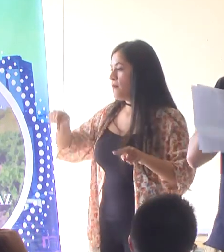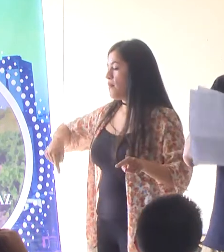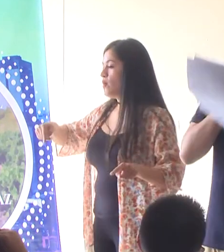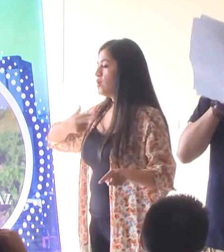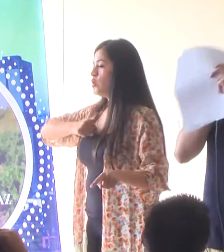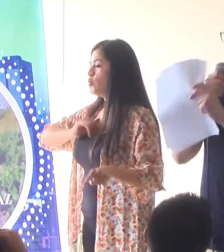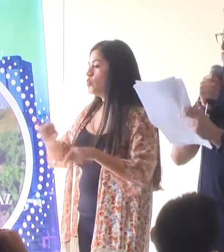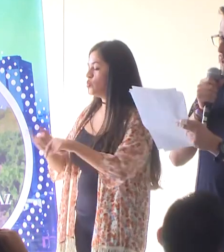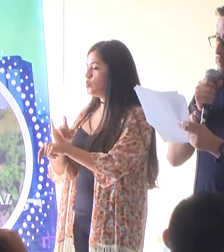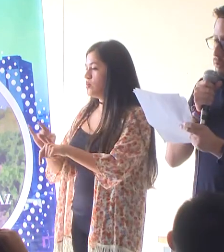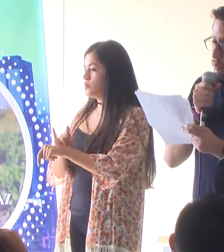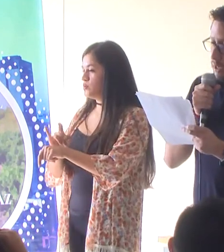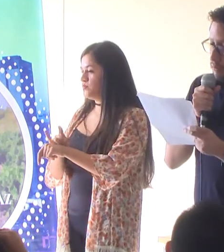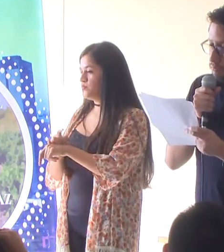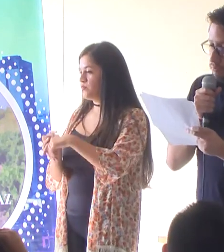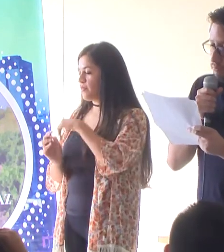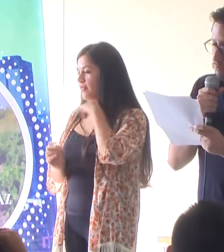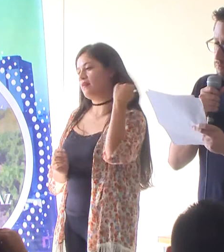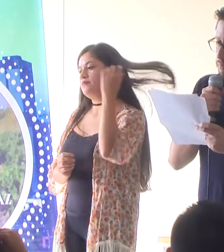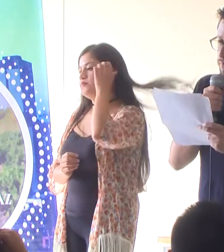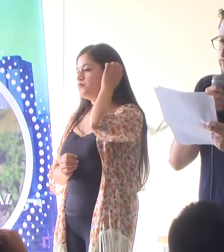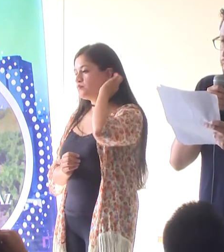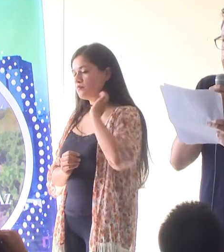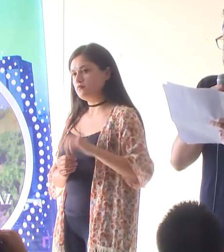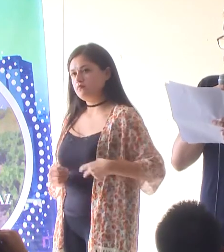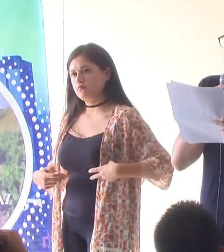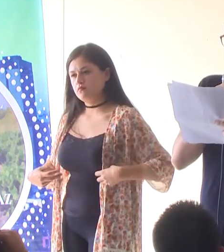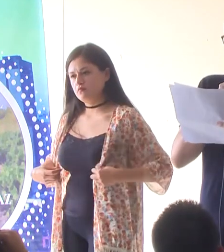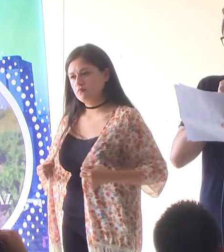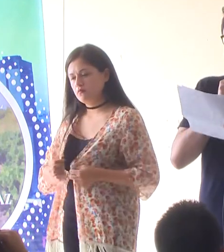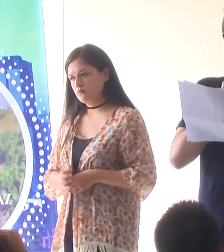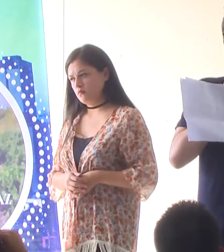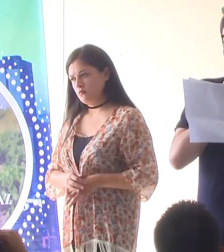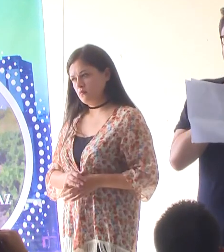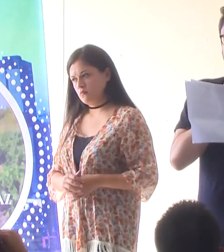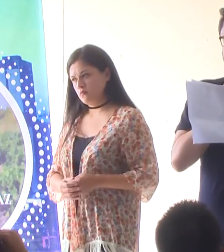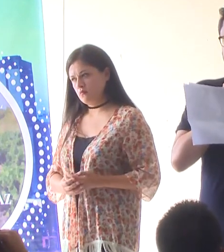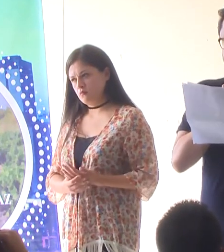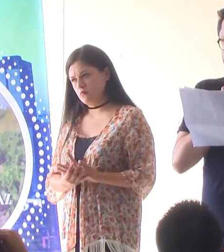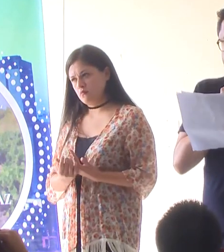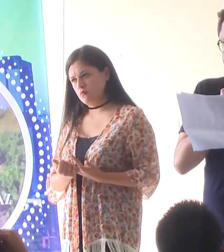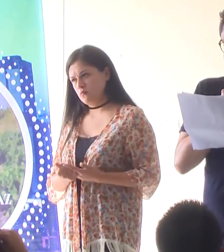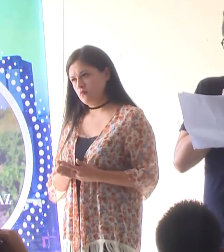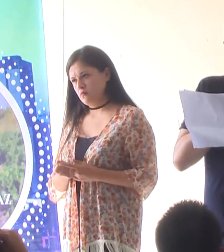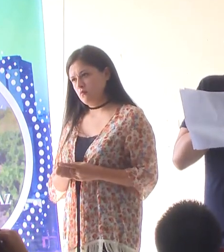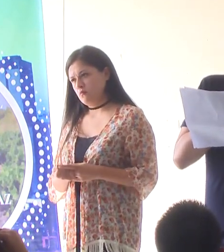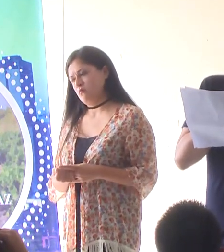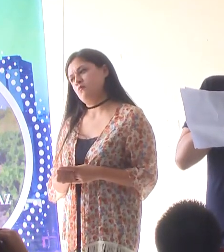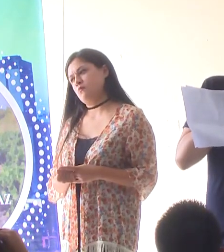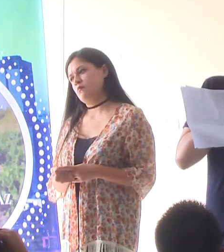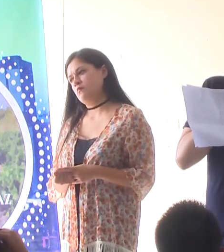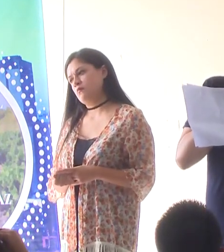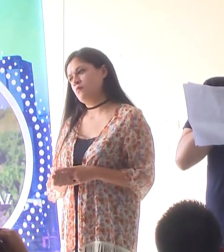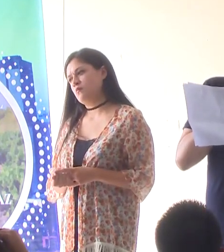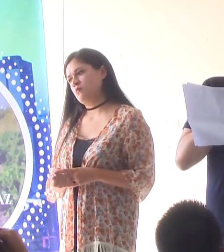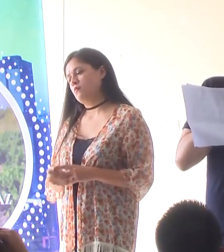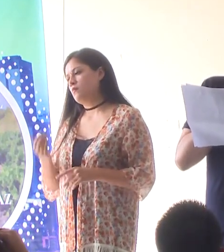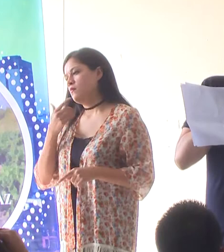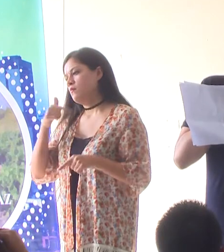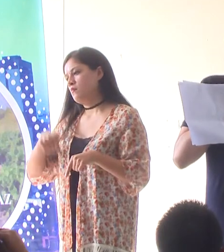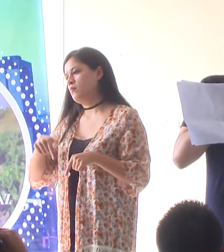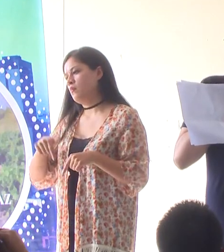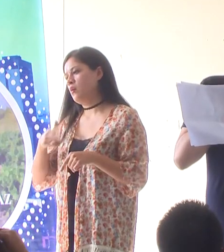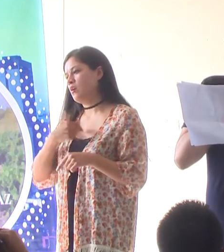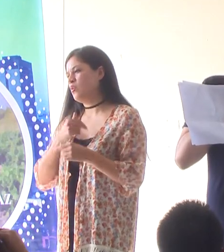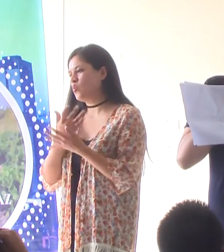pero de este lado del perímetro urbano el hueso tiene el nombre propio la periferia sur